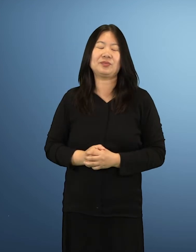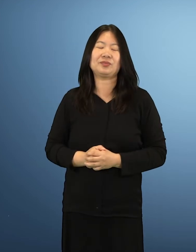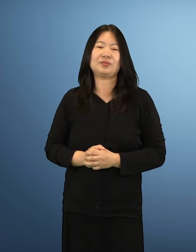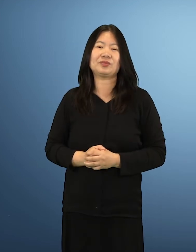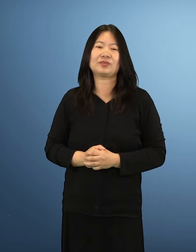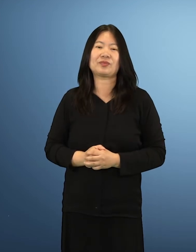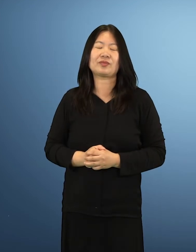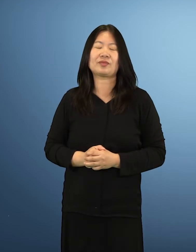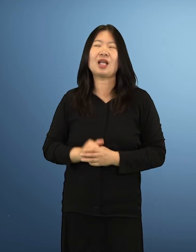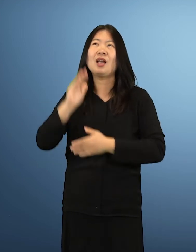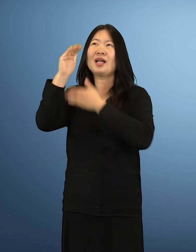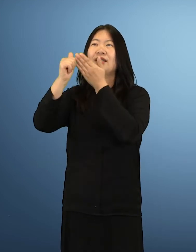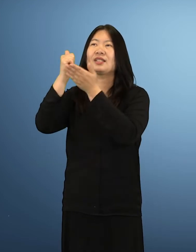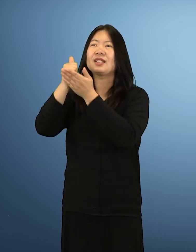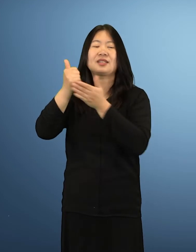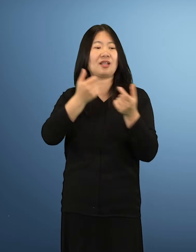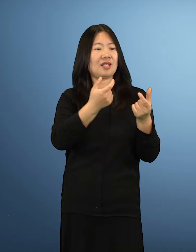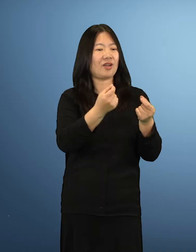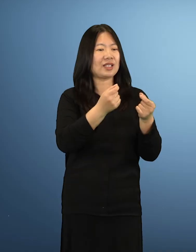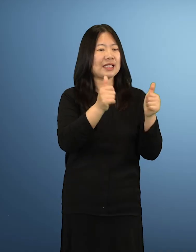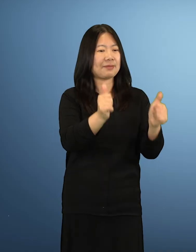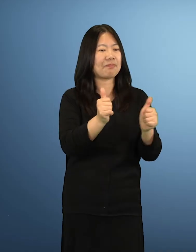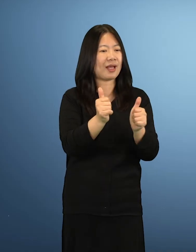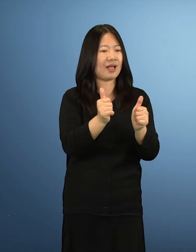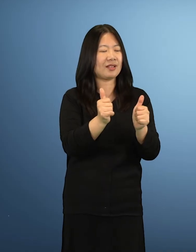하나님이 이렇게 심판할 것이다.